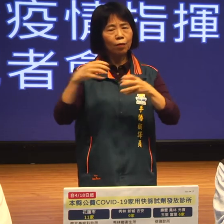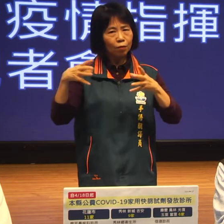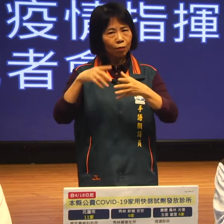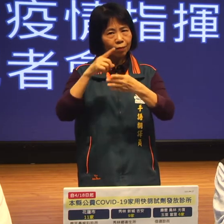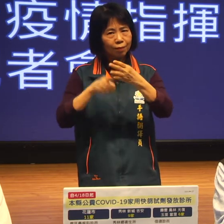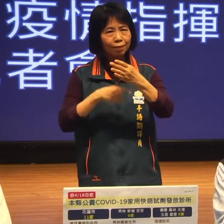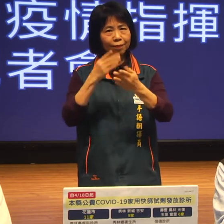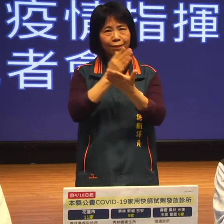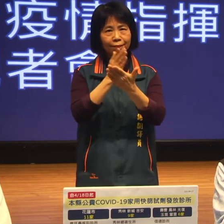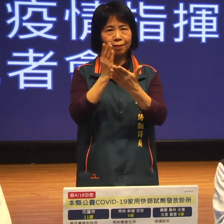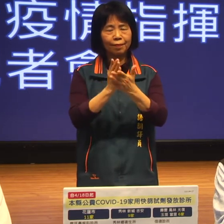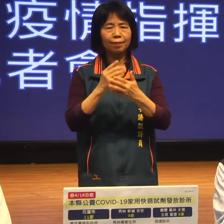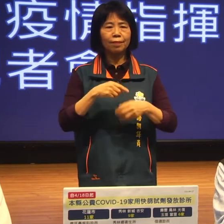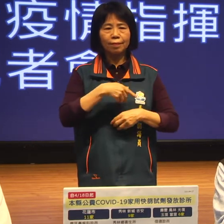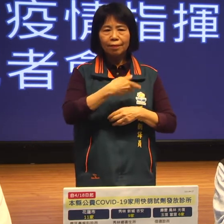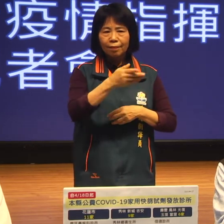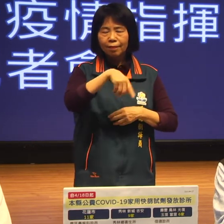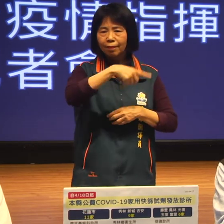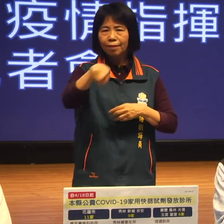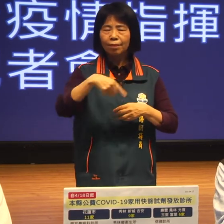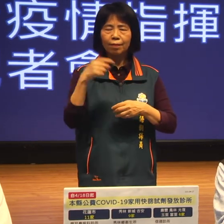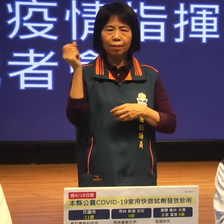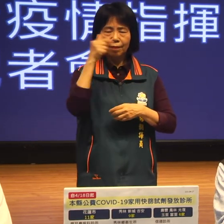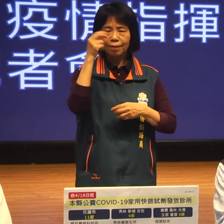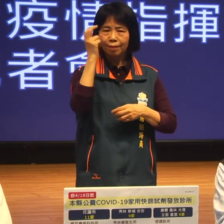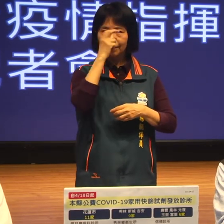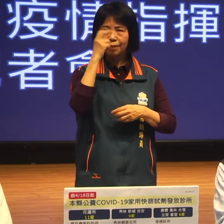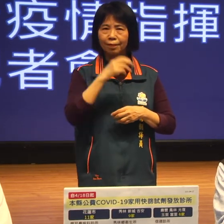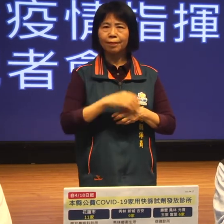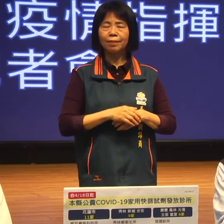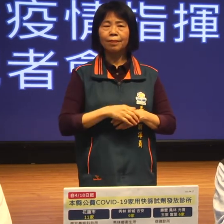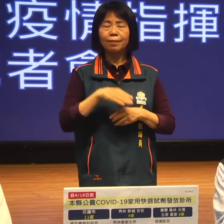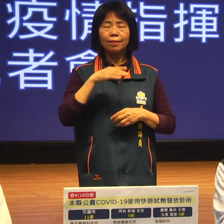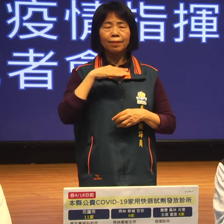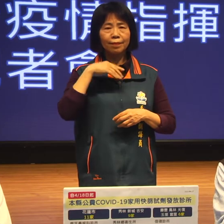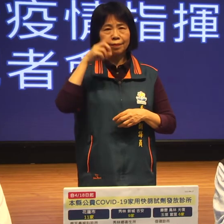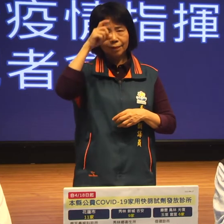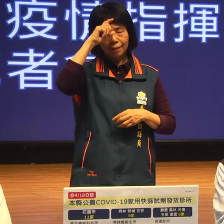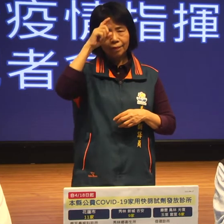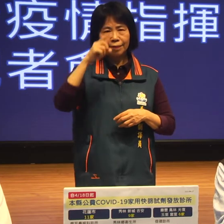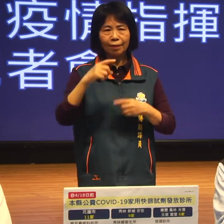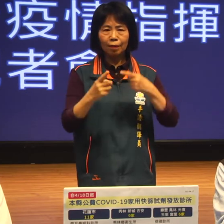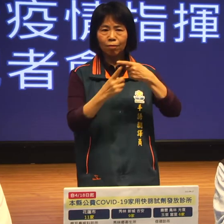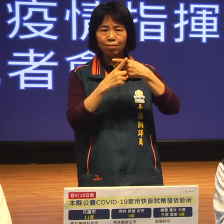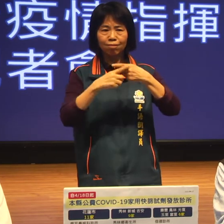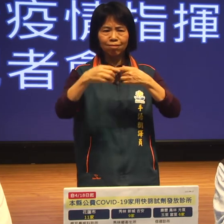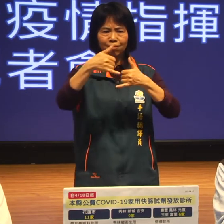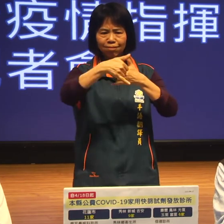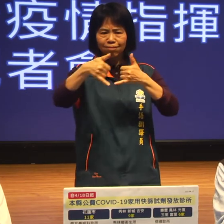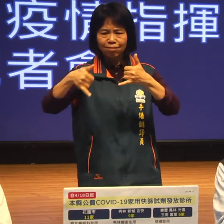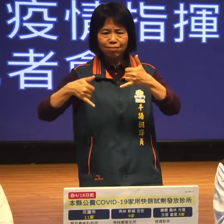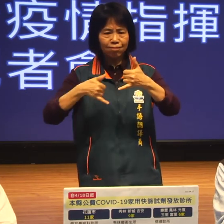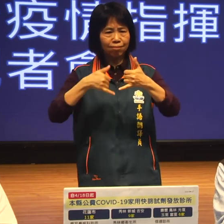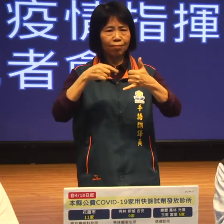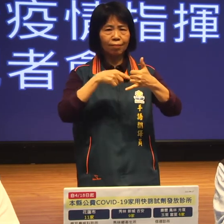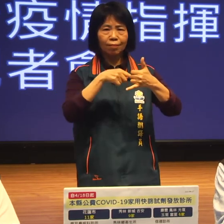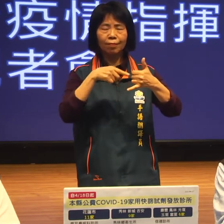然后来做这个快筛的现象。那希望呢能够把确诊个案周遭的人做